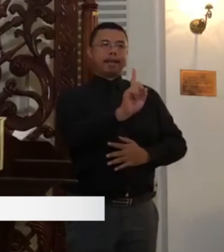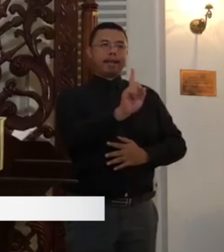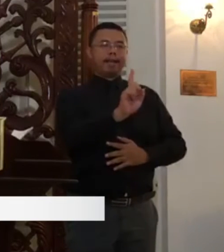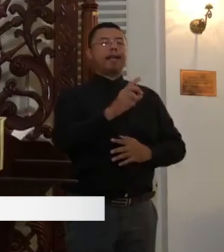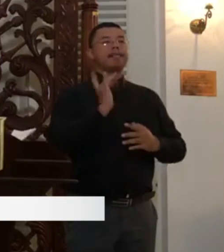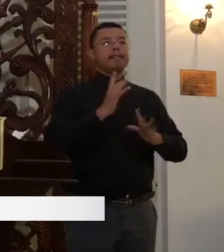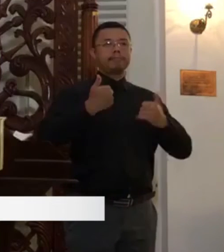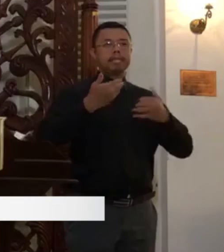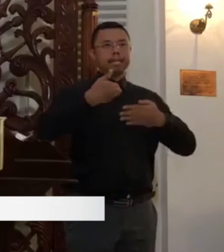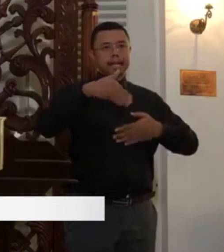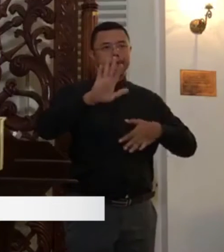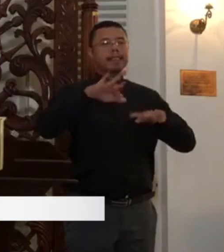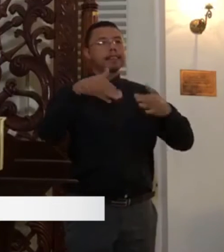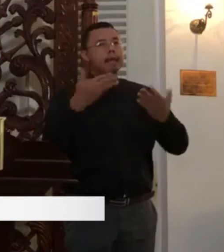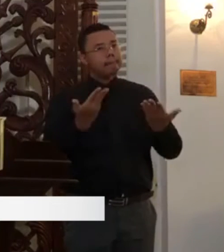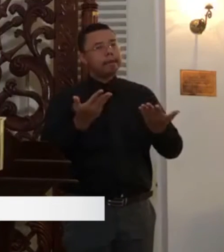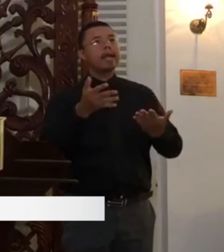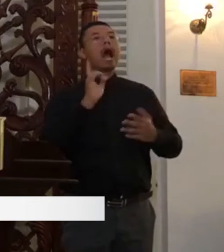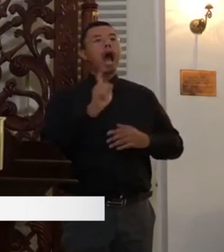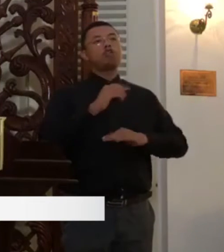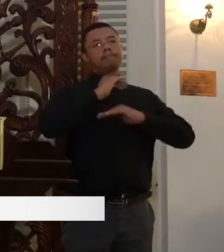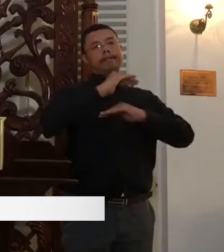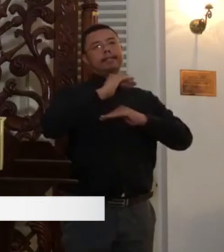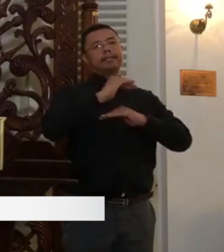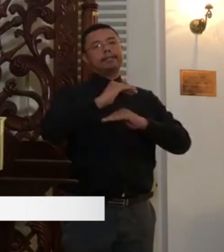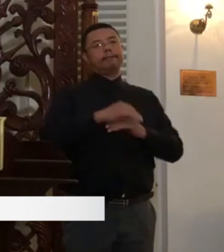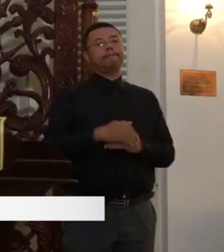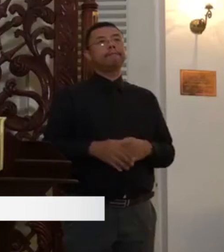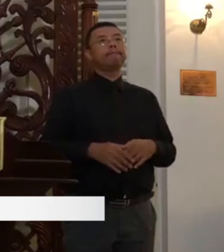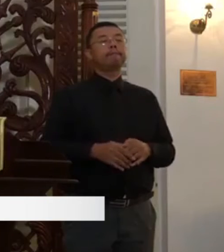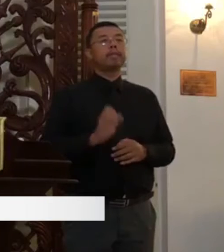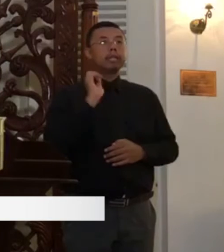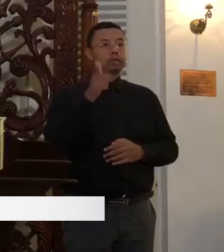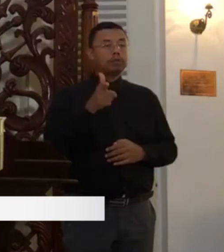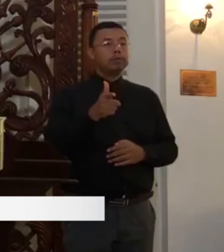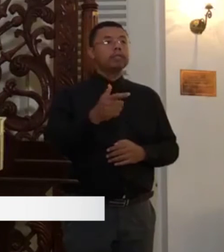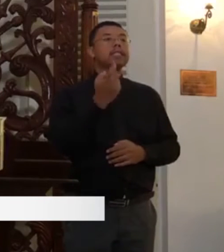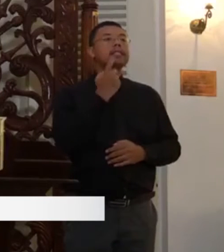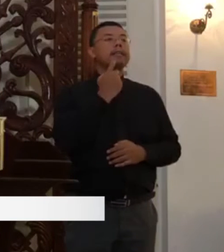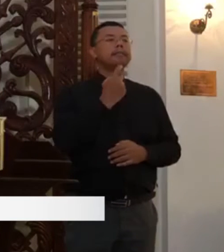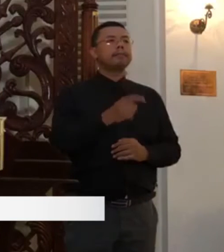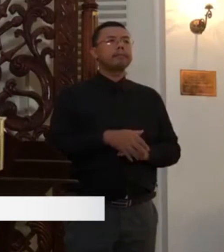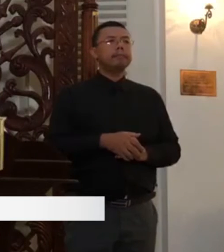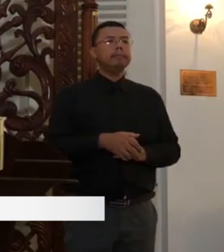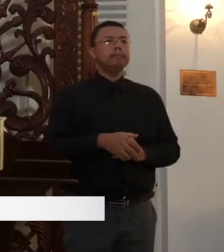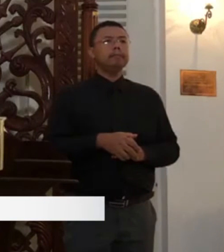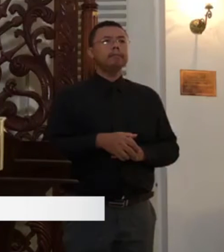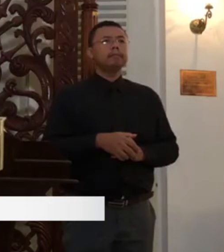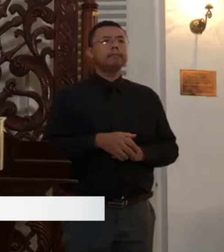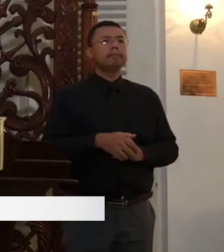bisa jalan, tetapi dengan pembatasan. Kemudian juga terkait dengan